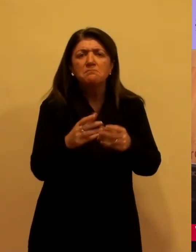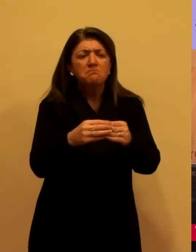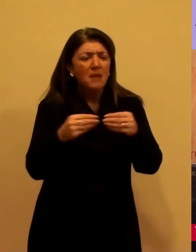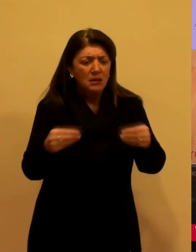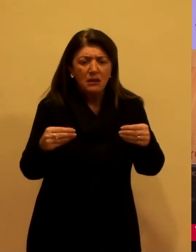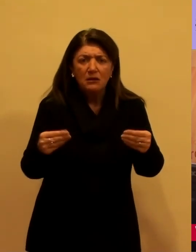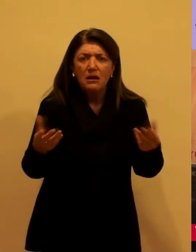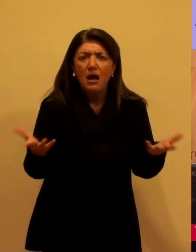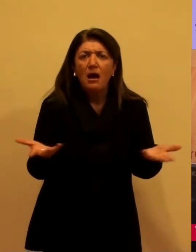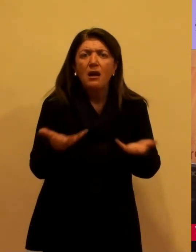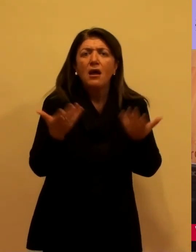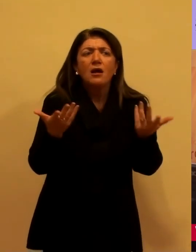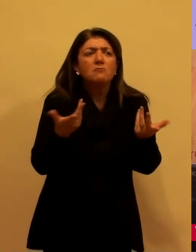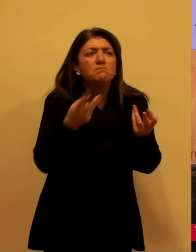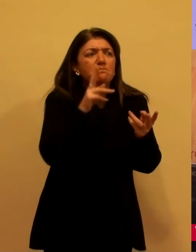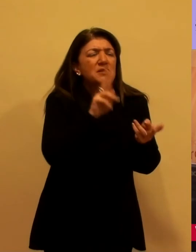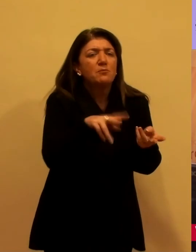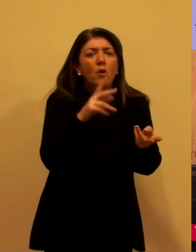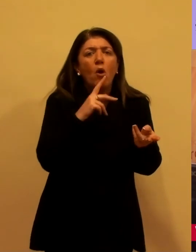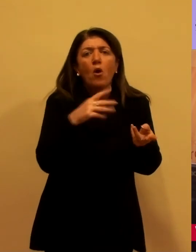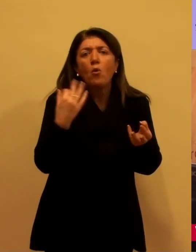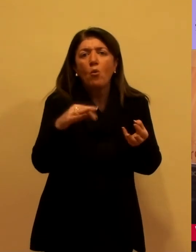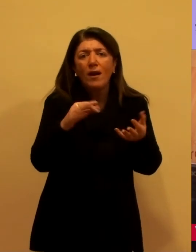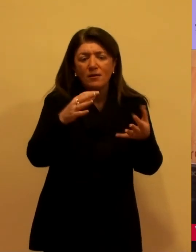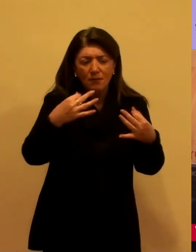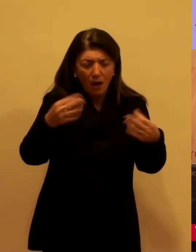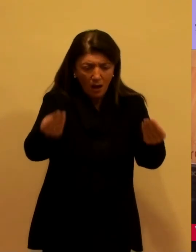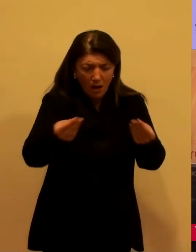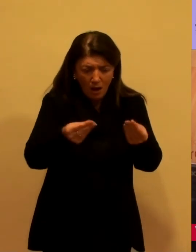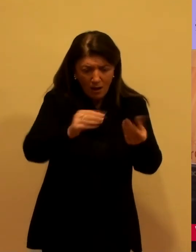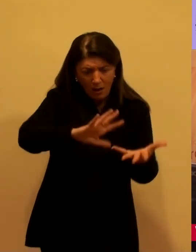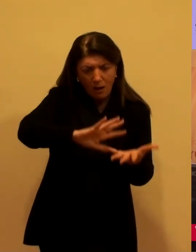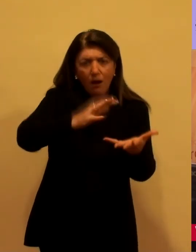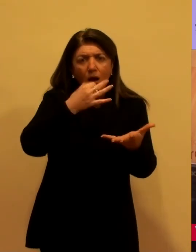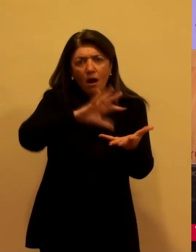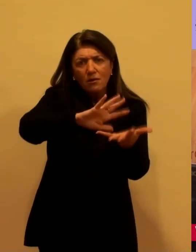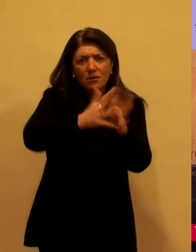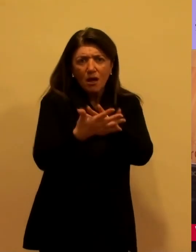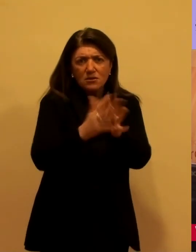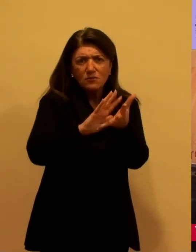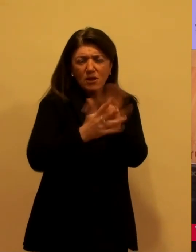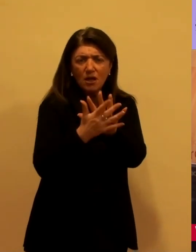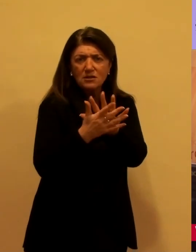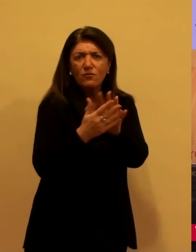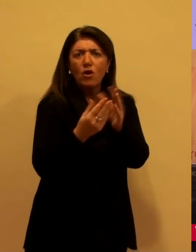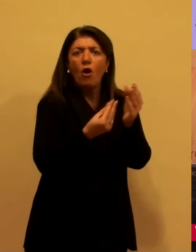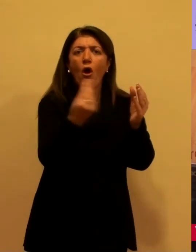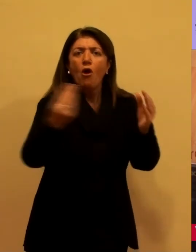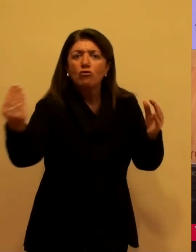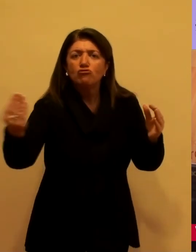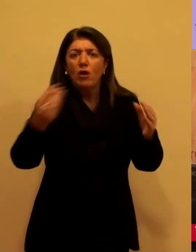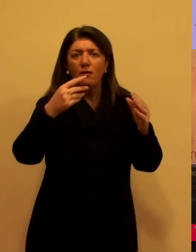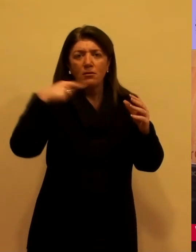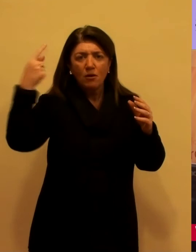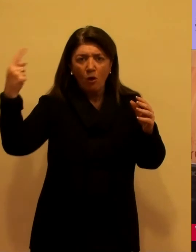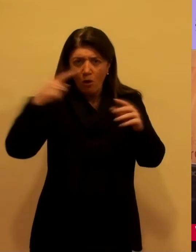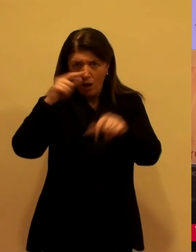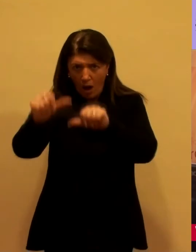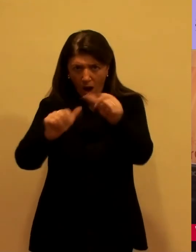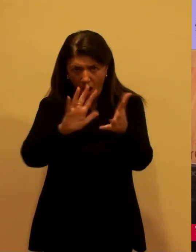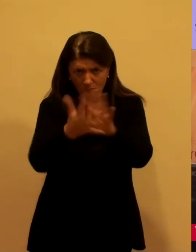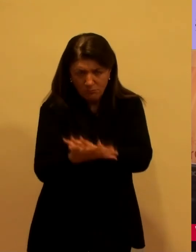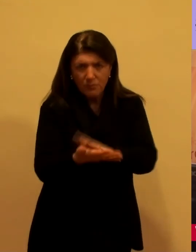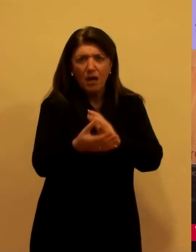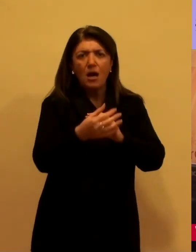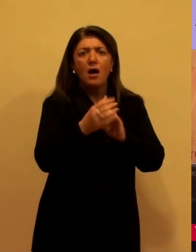che avevano la qualità del trasformarsi continuamente, quindi oggetti che cambiano colore perché trattati con